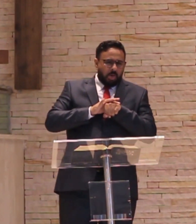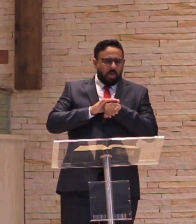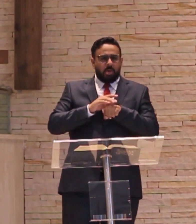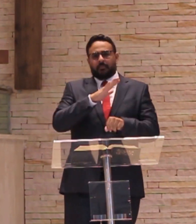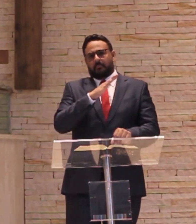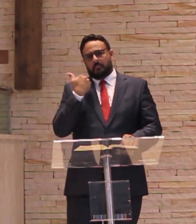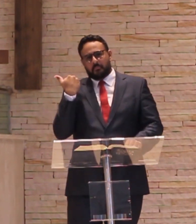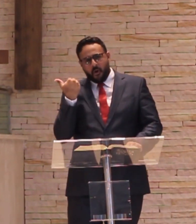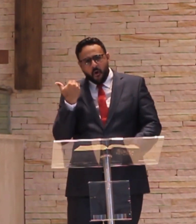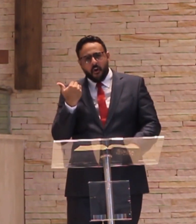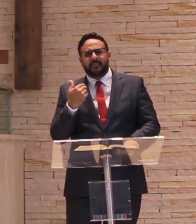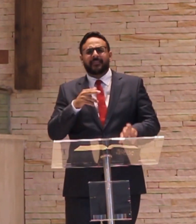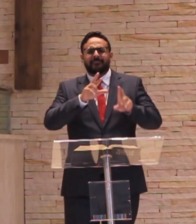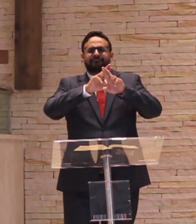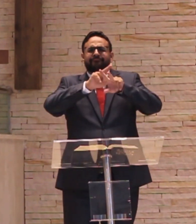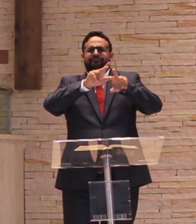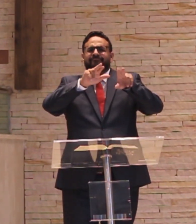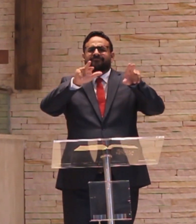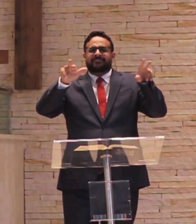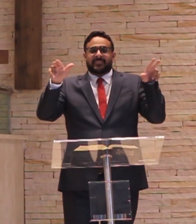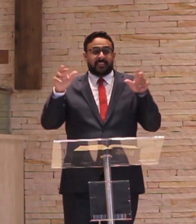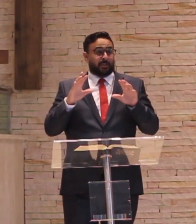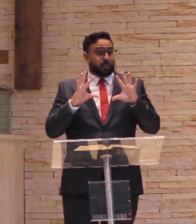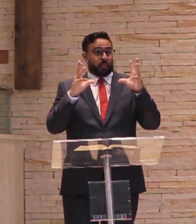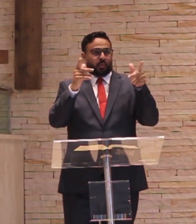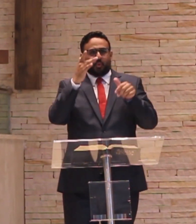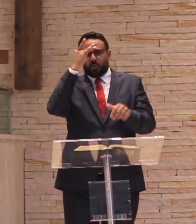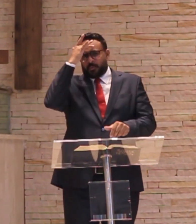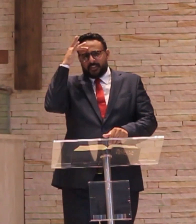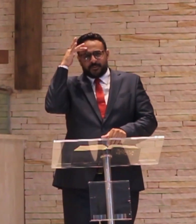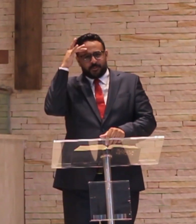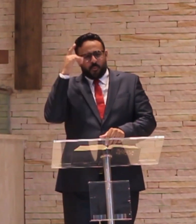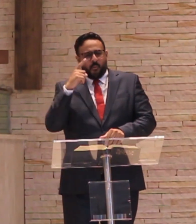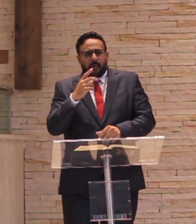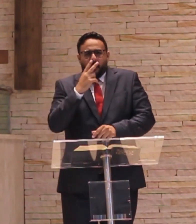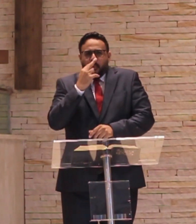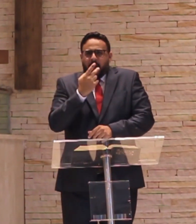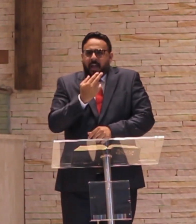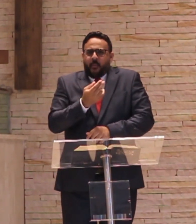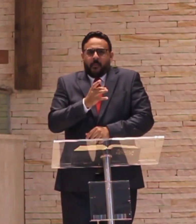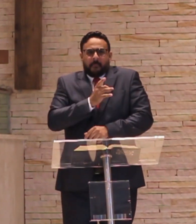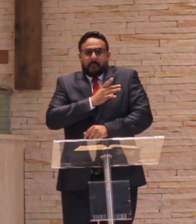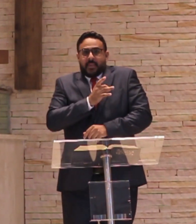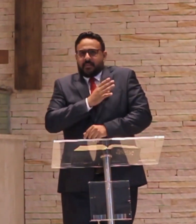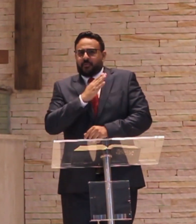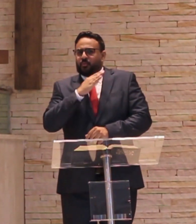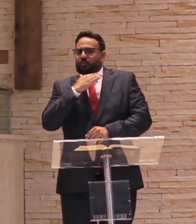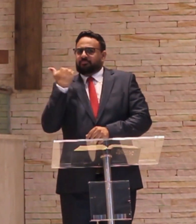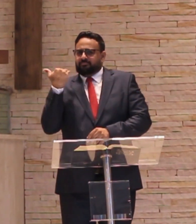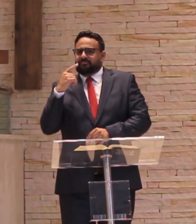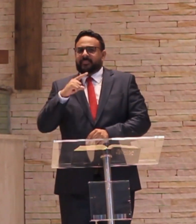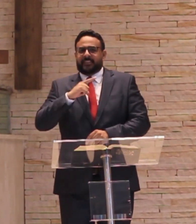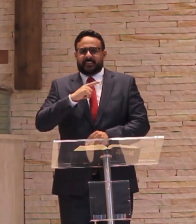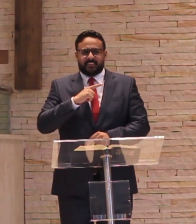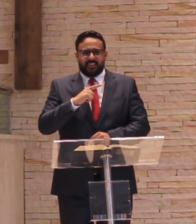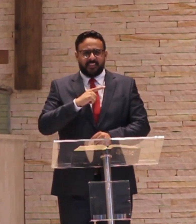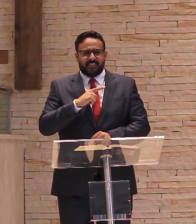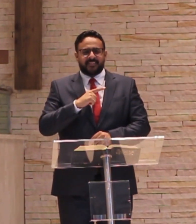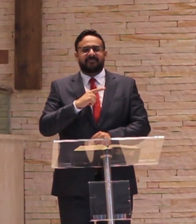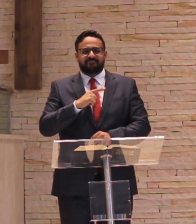pode contrair e isso levá-la à morte. Existem diversos tipos de temores a respeito da morte, mas o